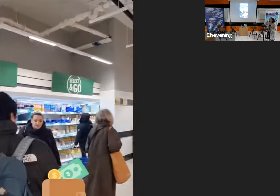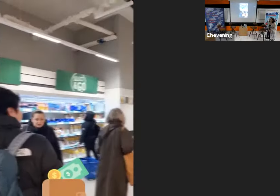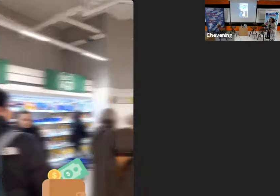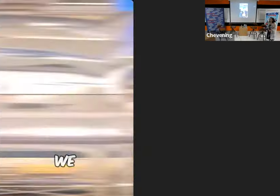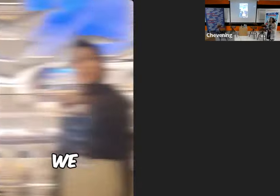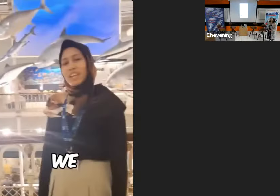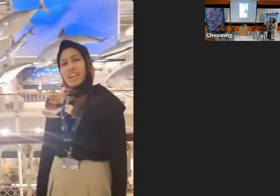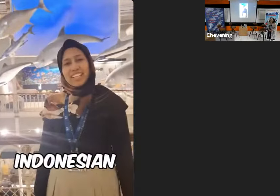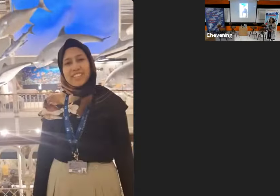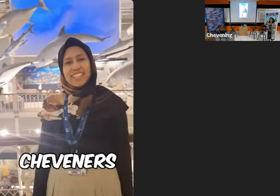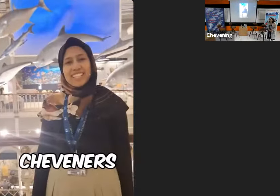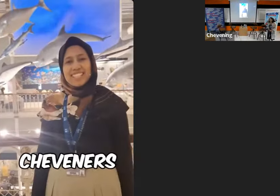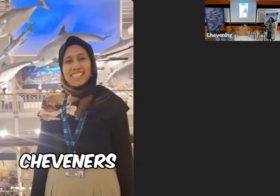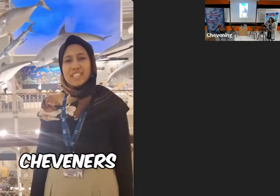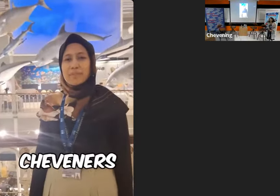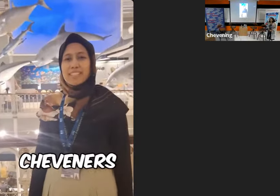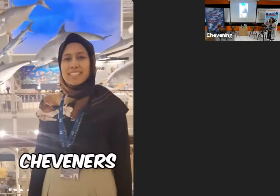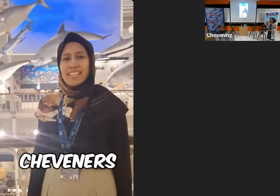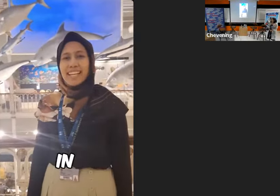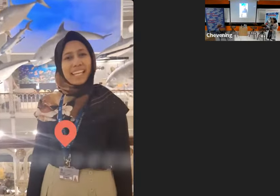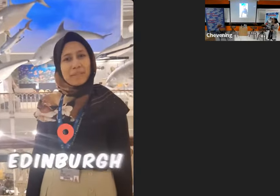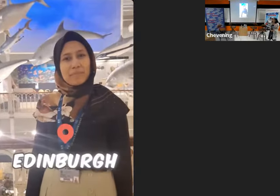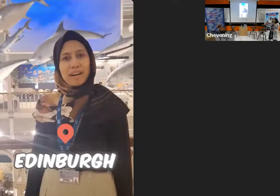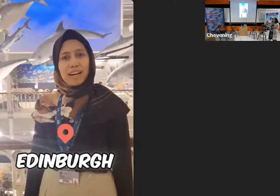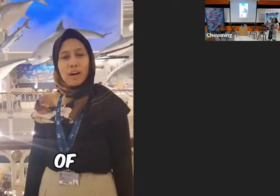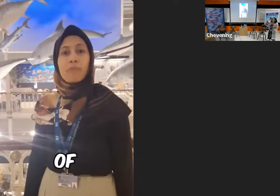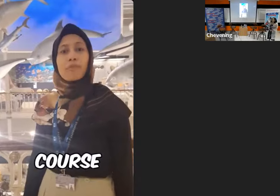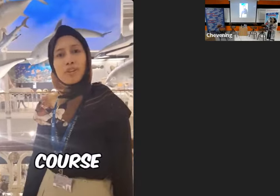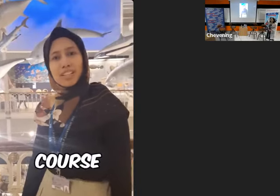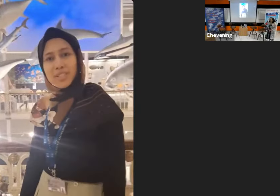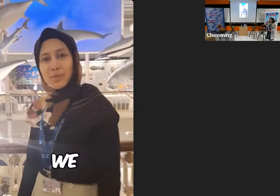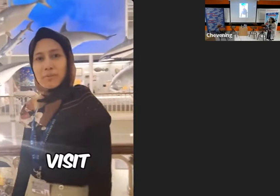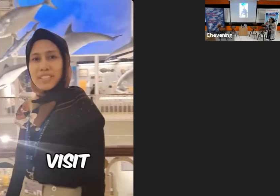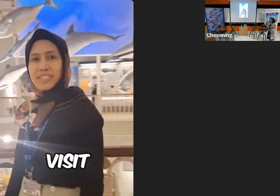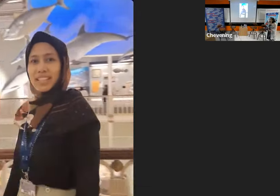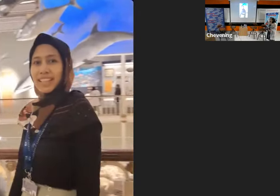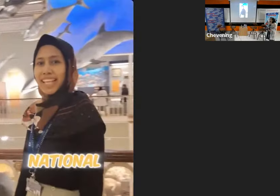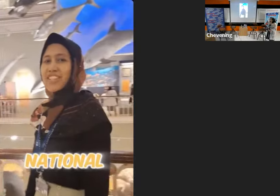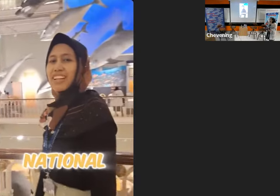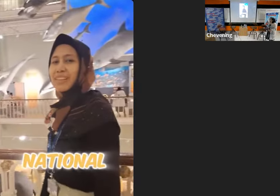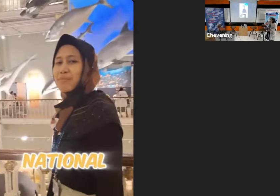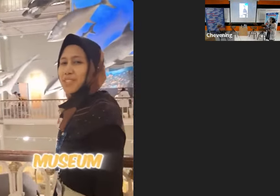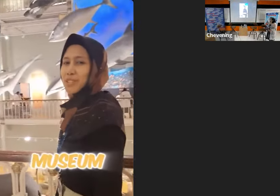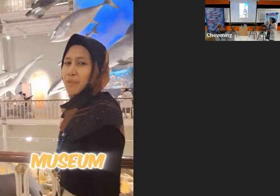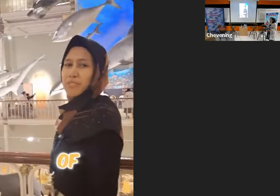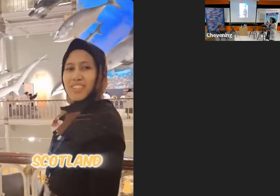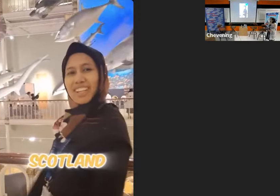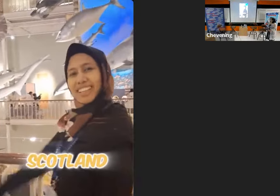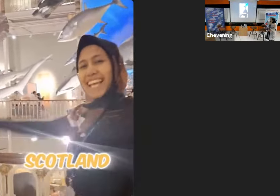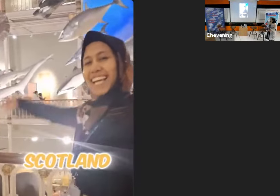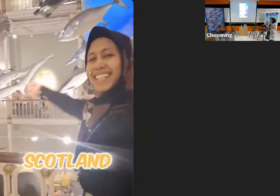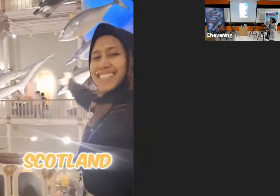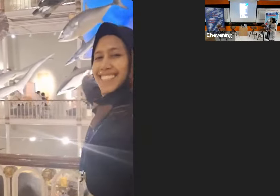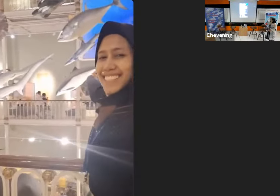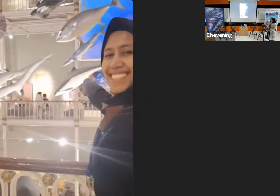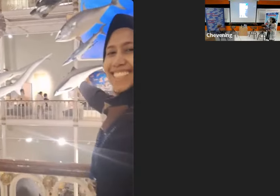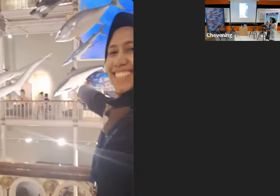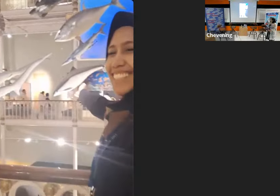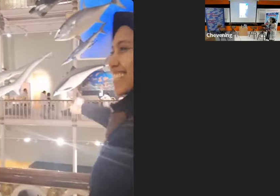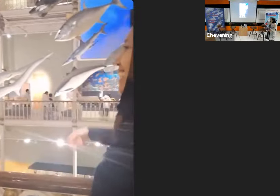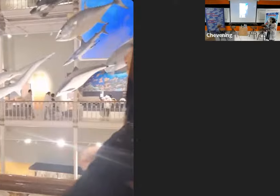friend We Are Indonesia jupiters in of course we visit National Museum of